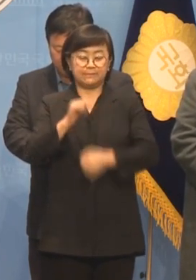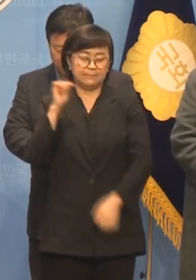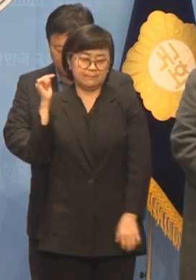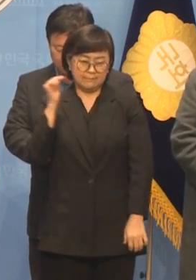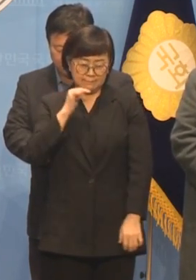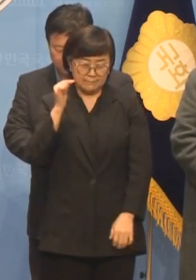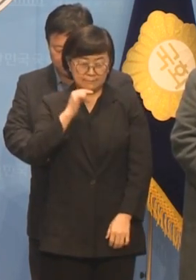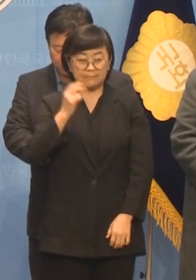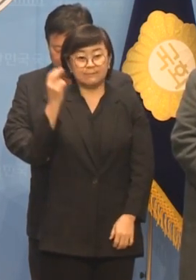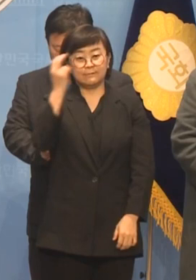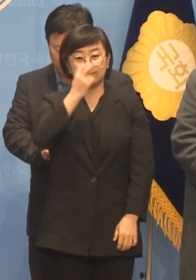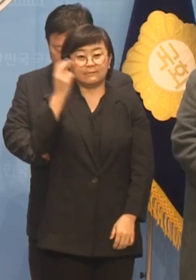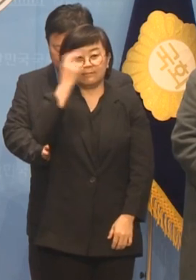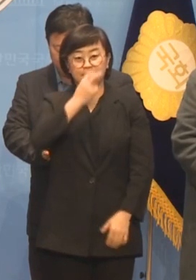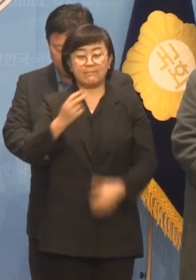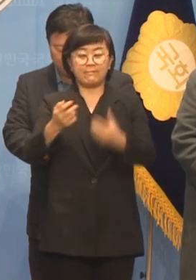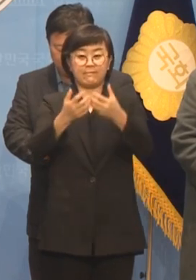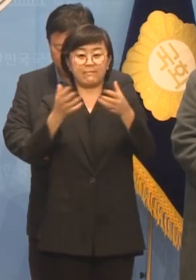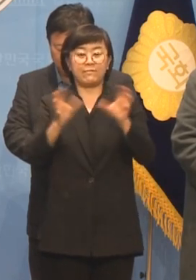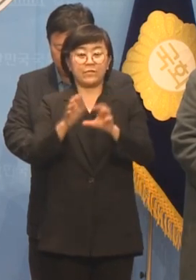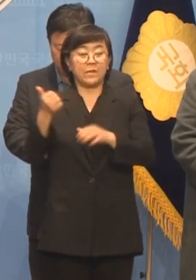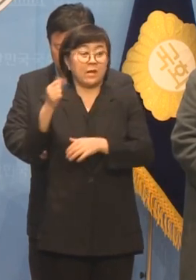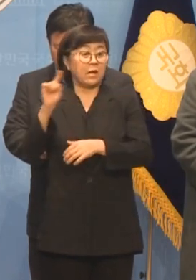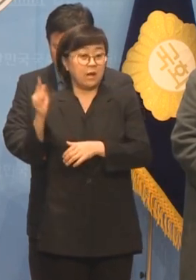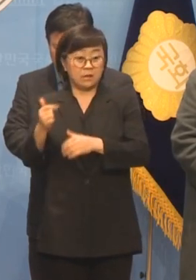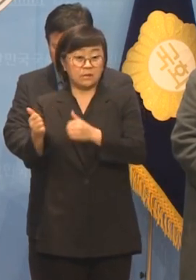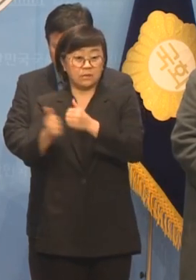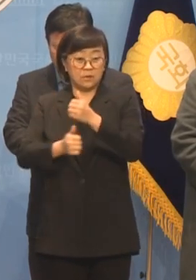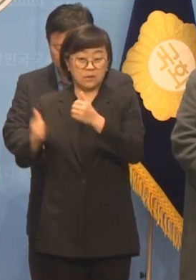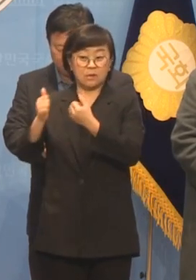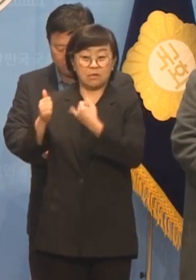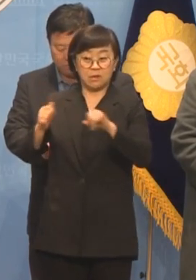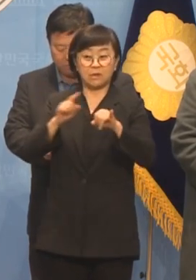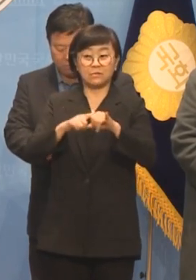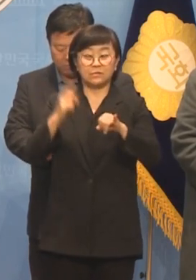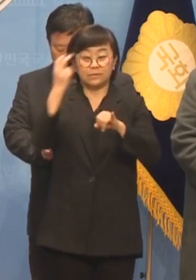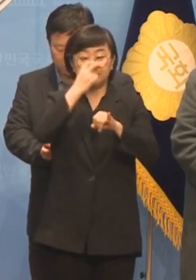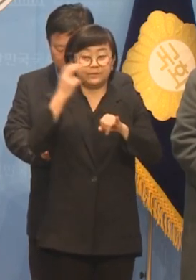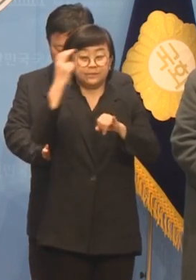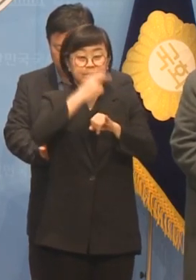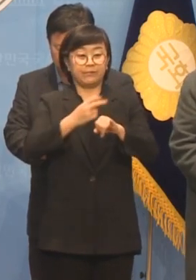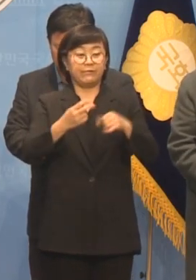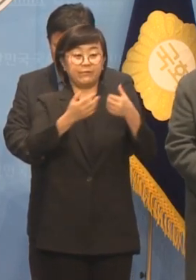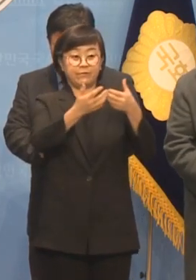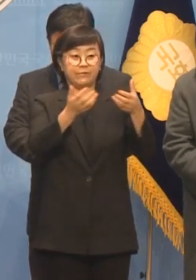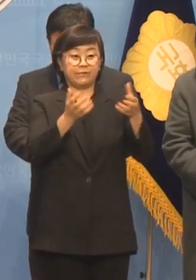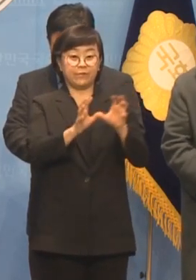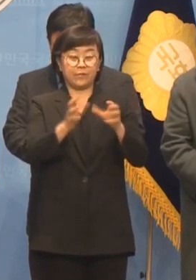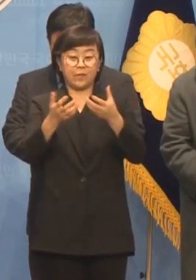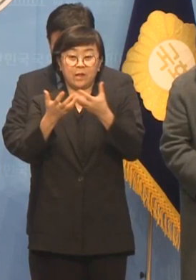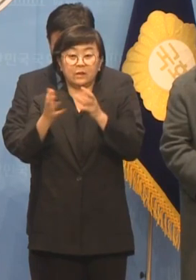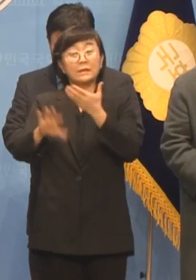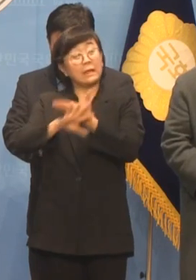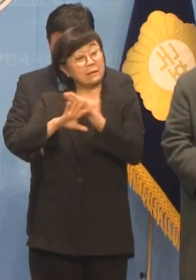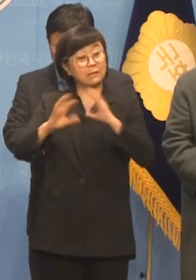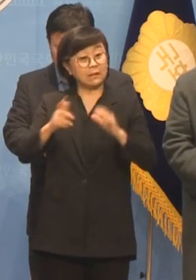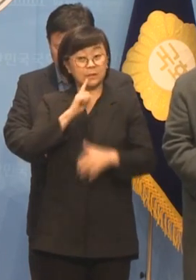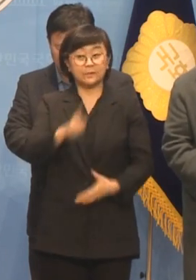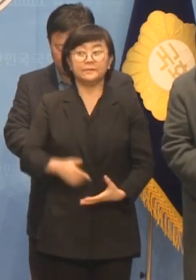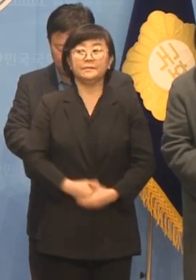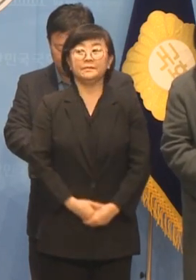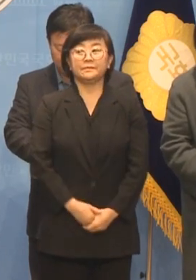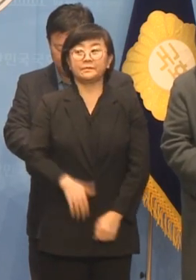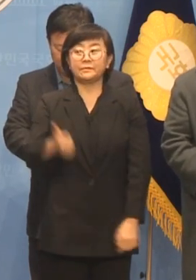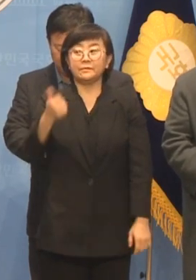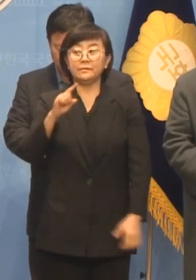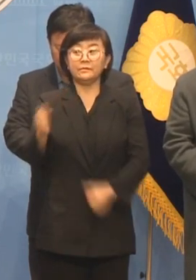잔혹하게 수사하던 수사기관과 한동훈 비대위원장 딸을 수사한 수사기관은 다른 나라입니까?